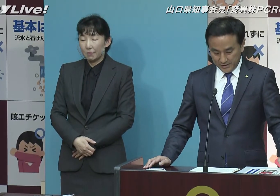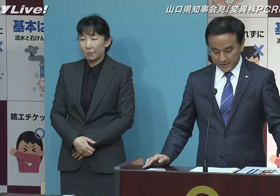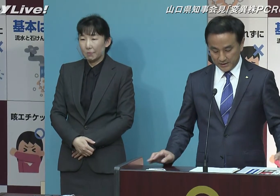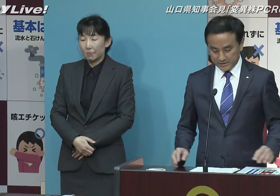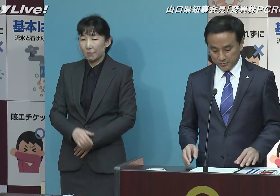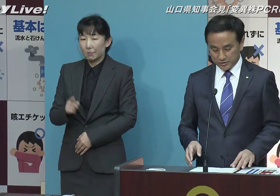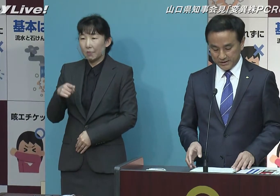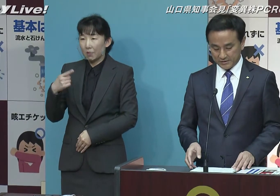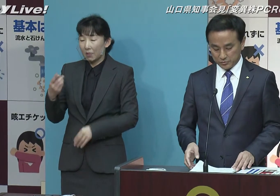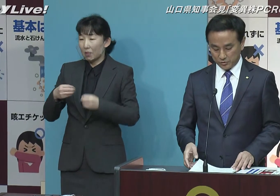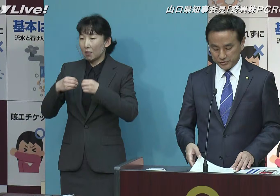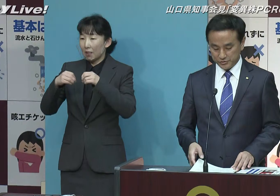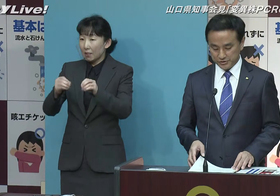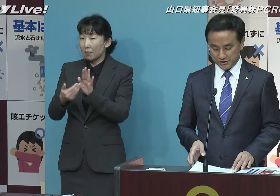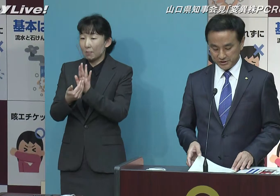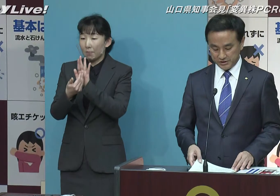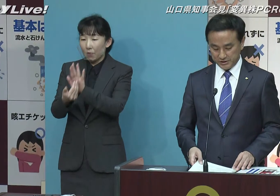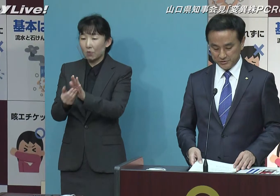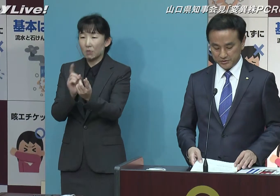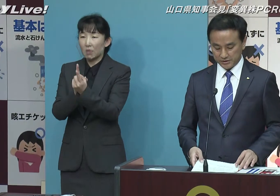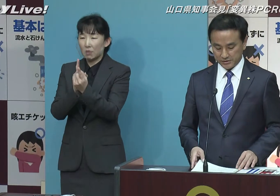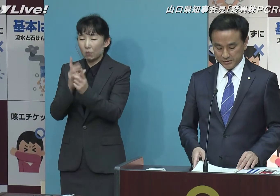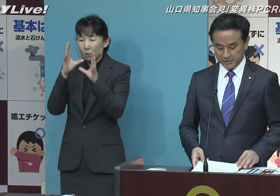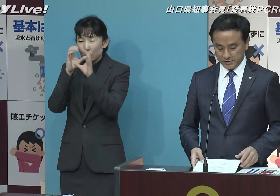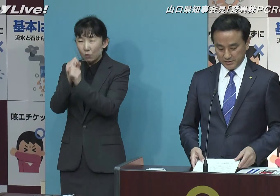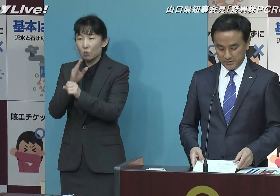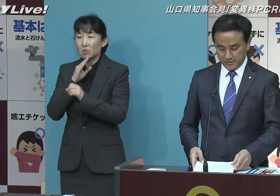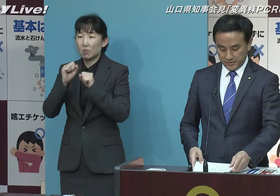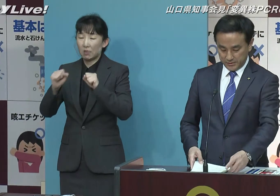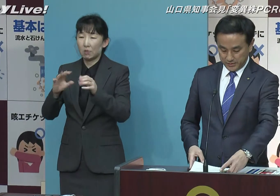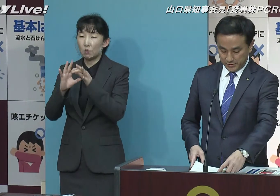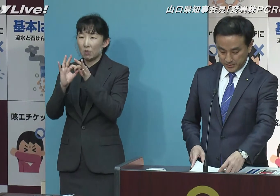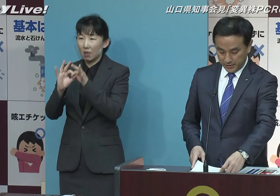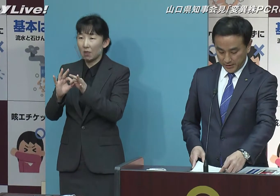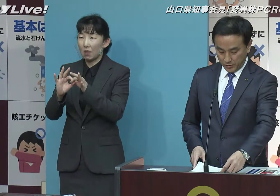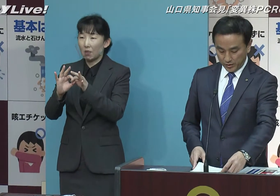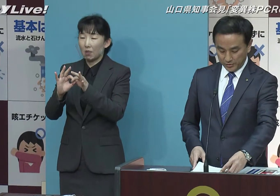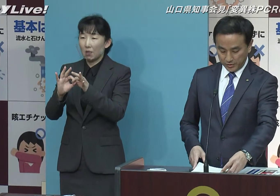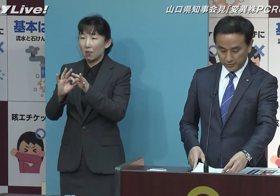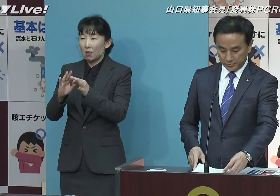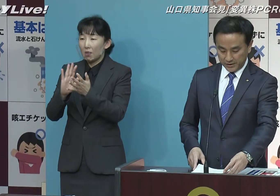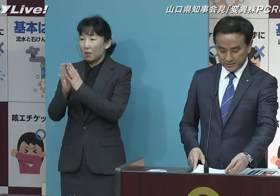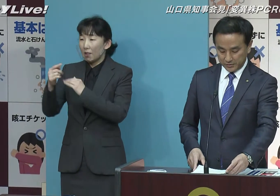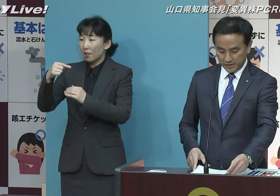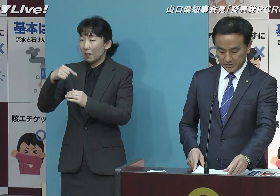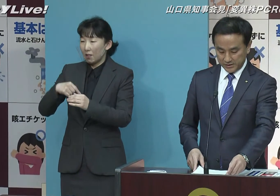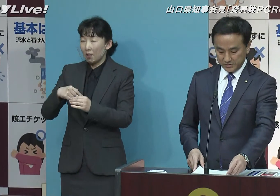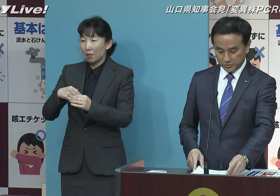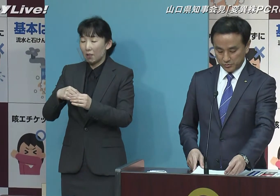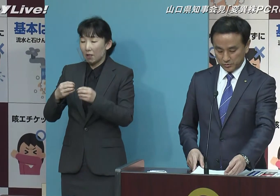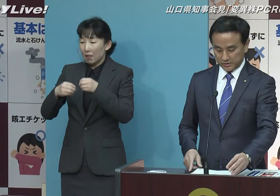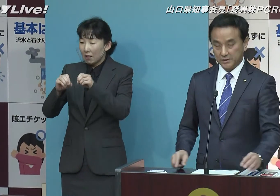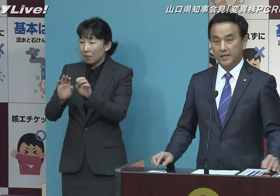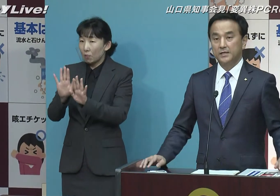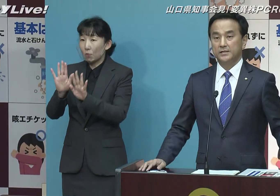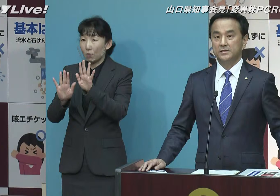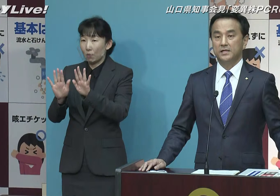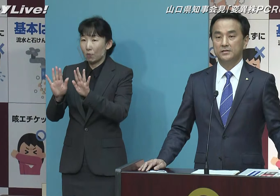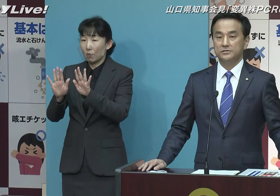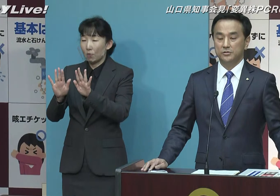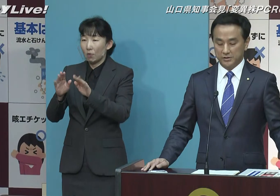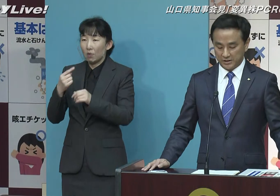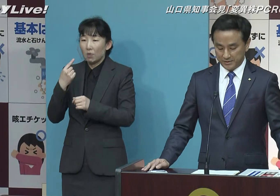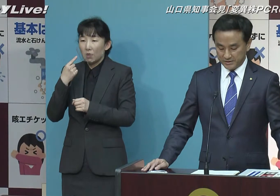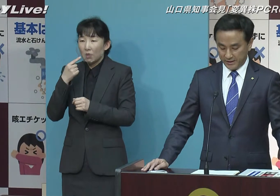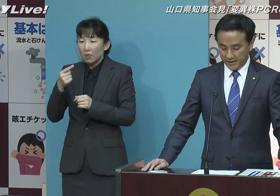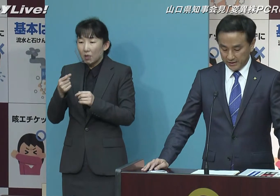次に感染防止対策の集中実施についてです。本県における現在の感染状況ですが、1ヶ